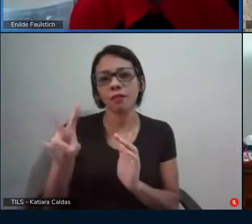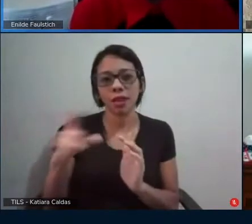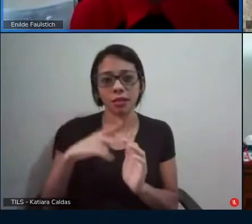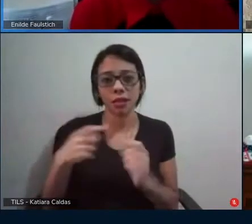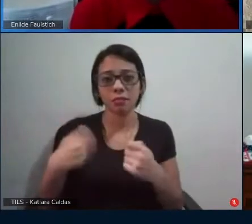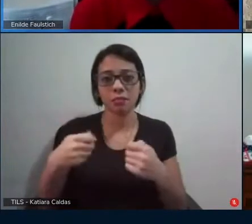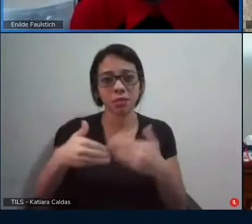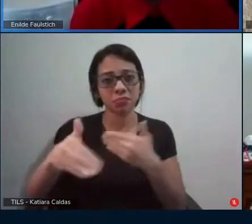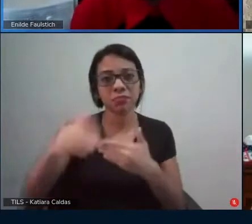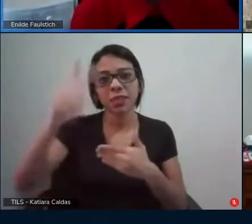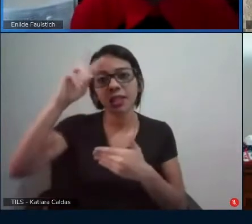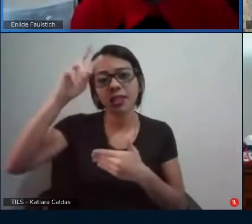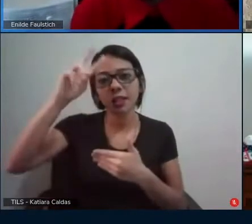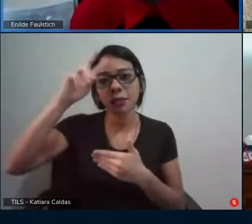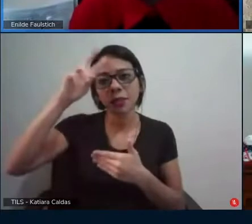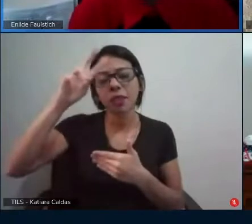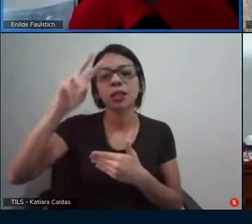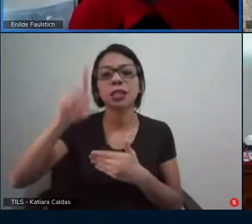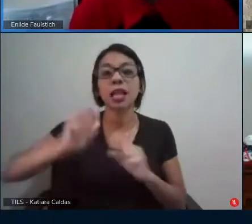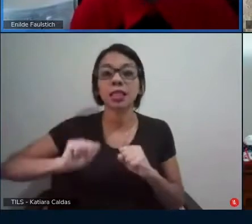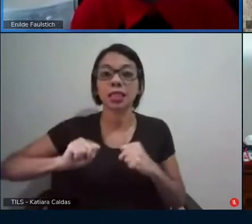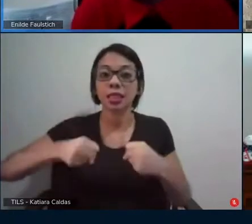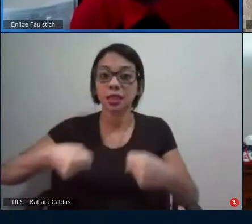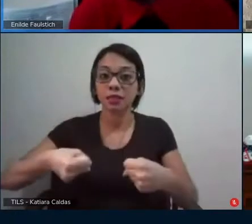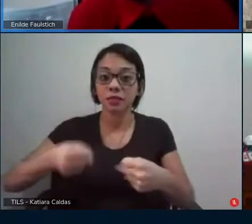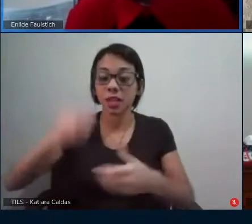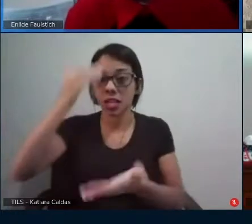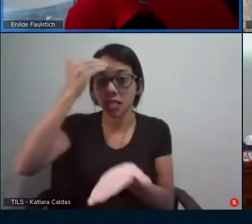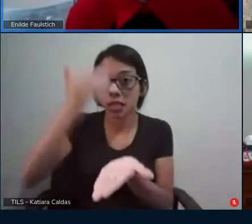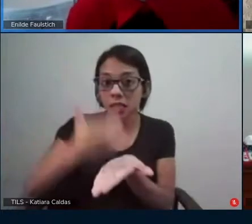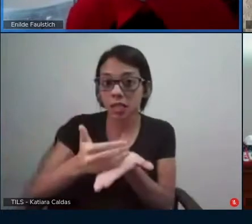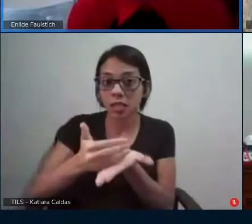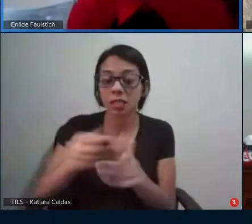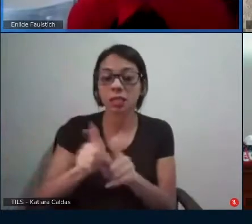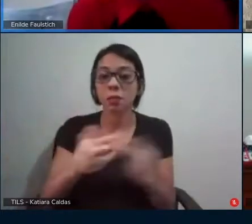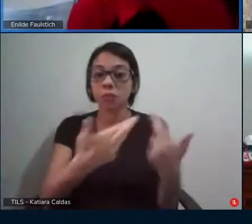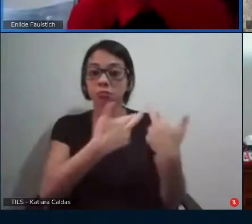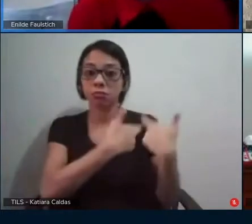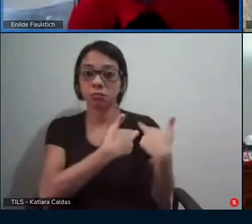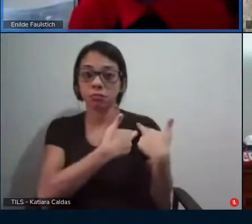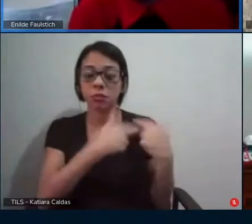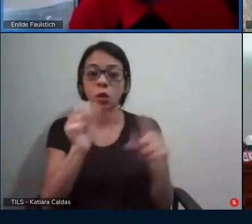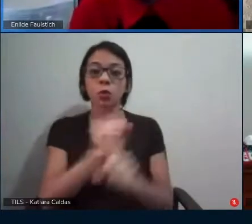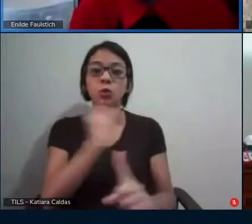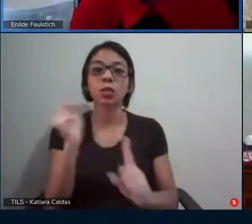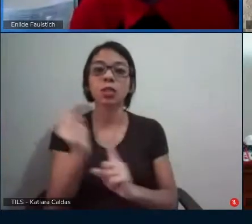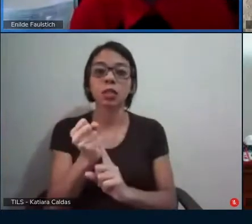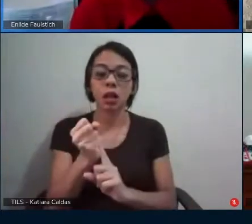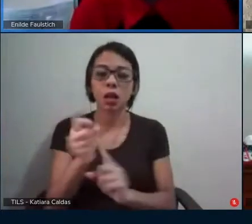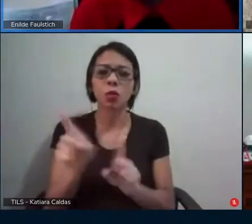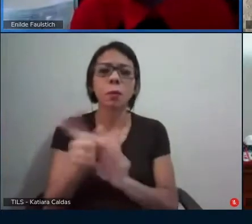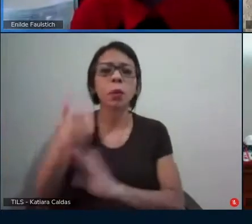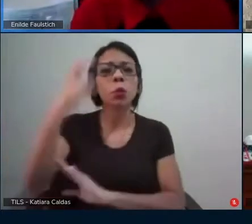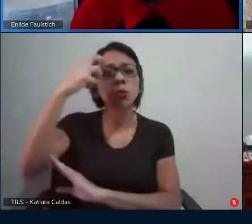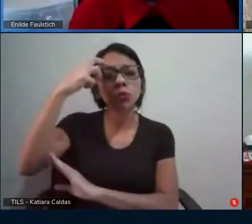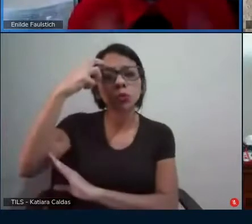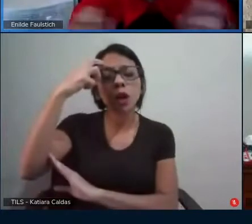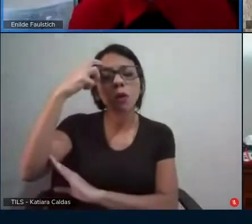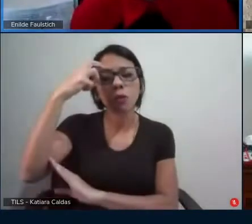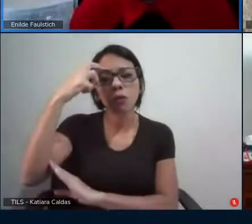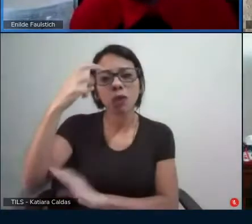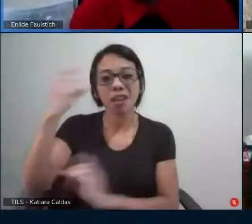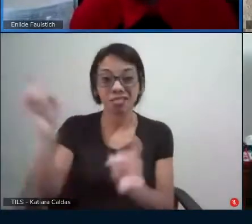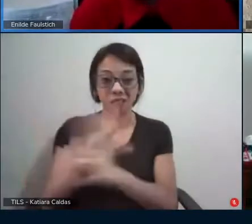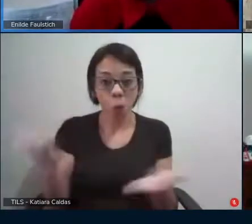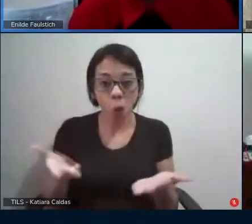deixar aqui a lembrança de que a defesa da tese e a responsabilidade social e cultural não